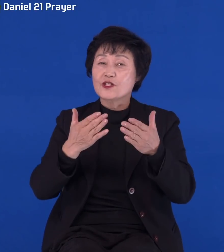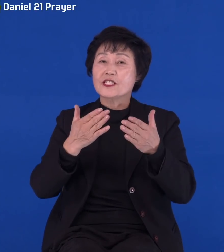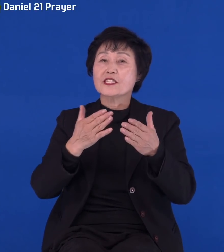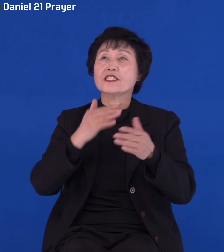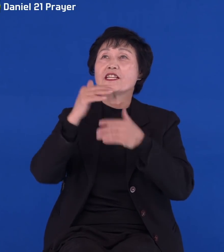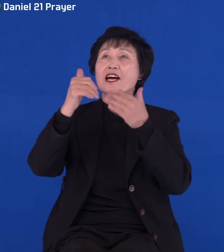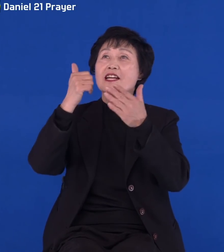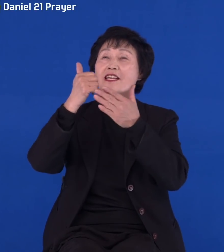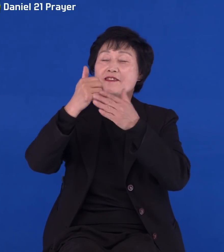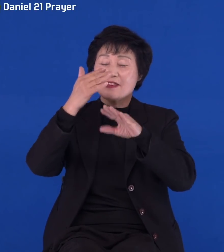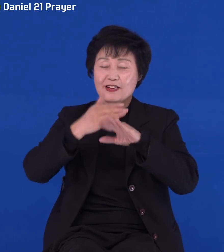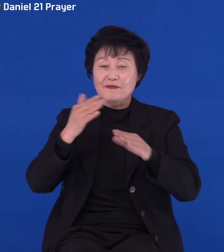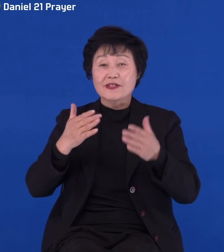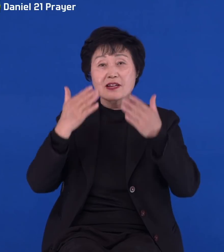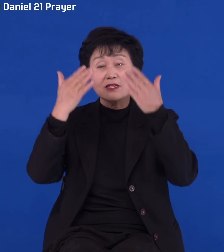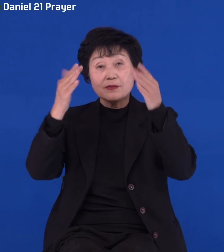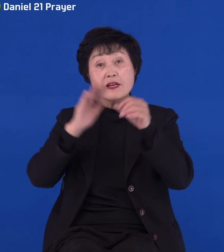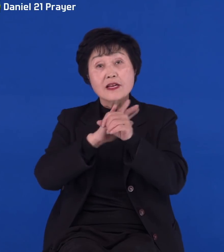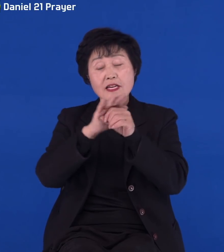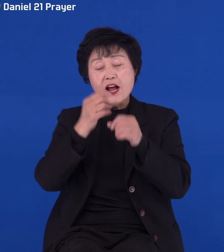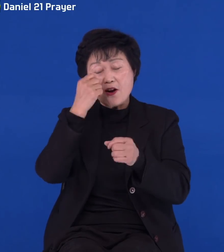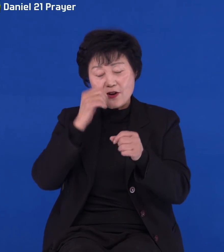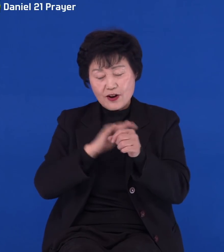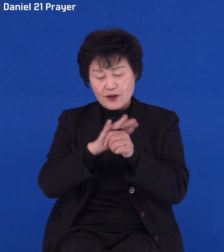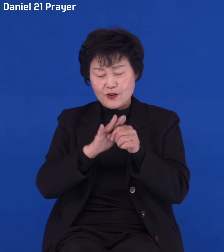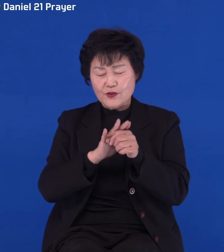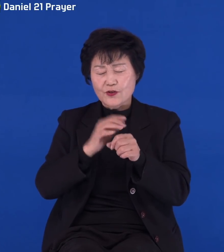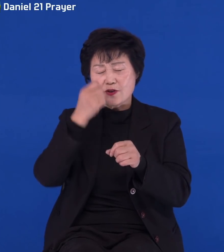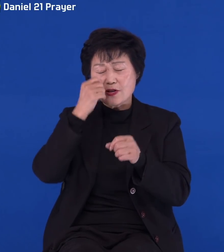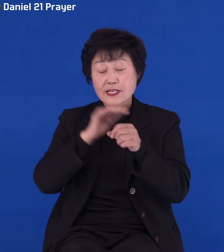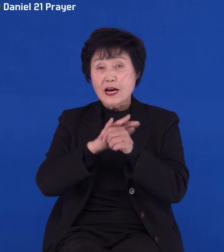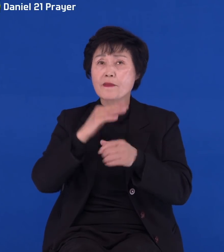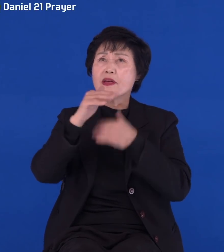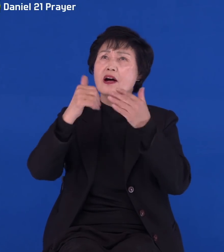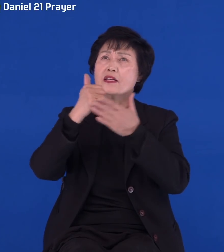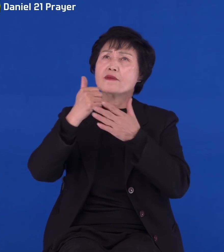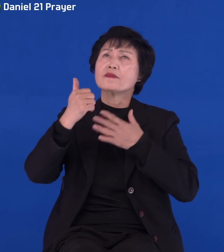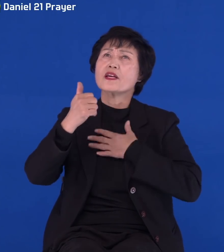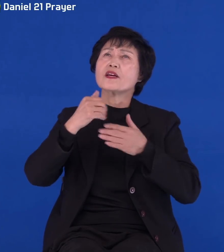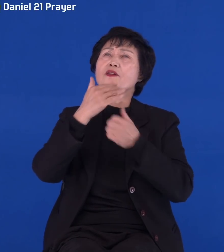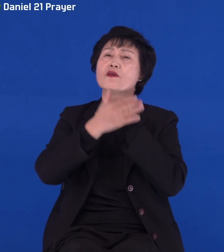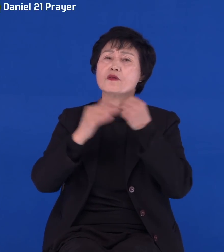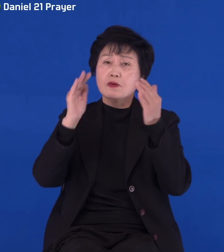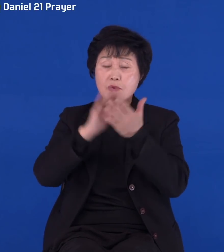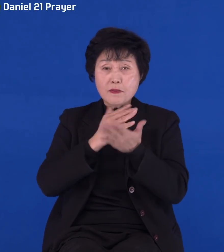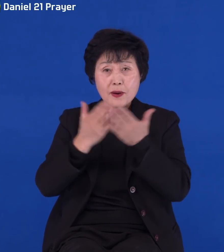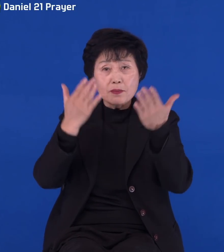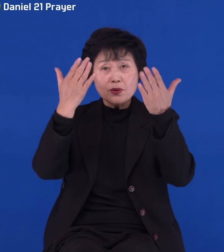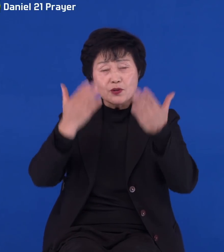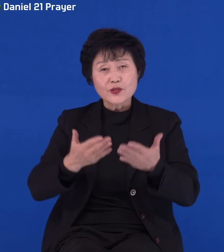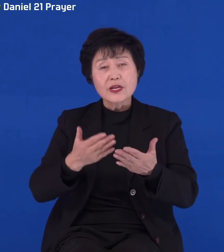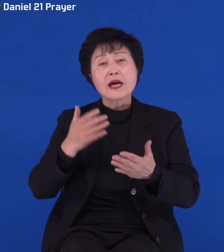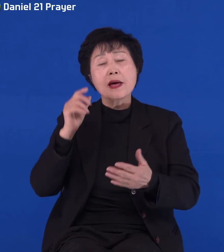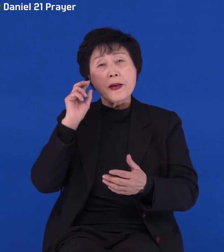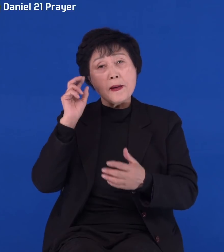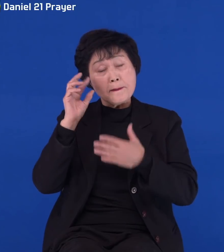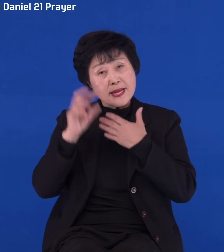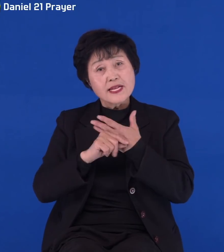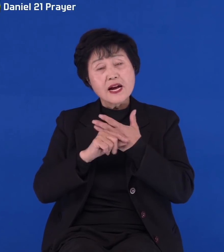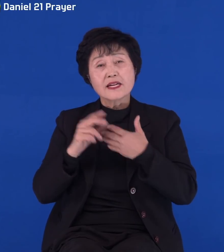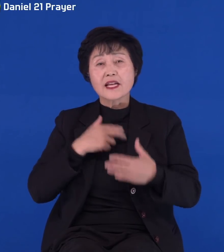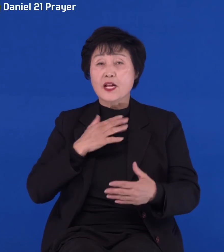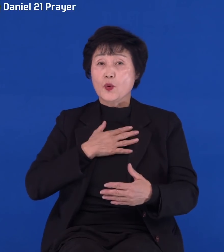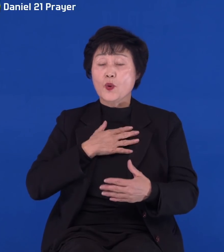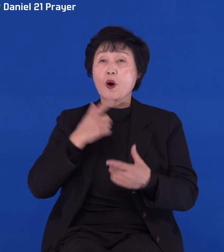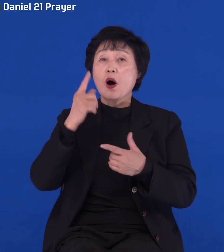감사를 드립니다. 사랑과 긍휼과 자비의 하나님, 저에게도 은혜를 베풀어 주셔서 만약 제가 회가까지 살 수 있다면 그때 제 아들